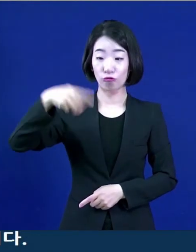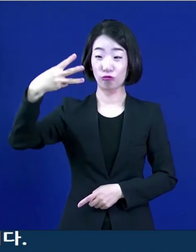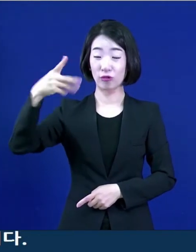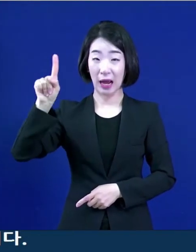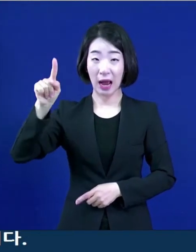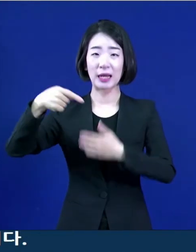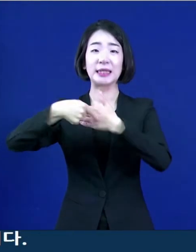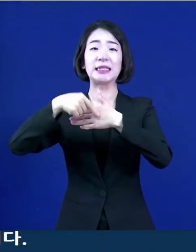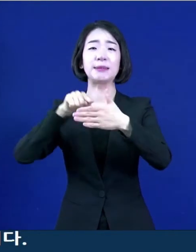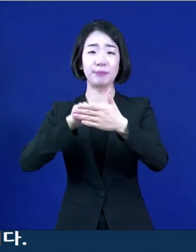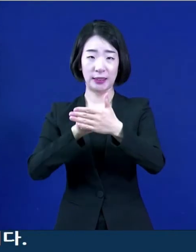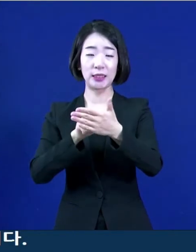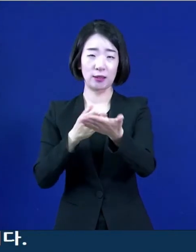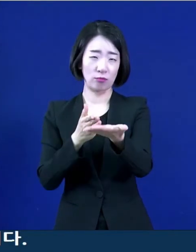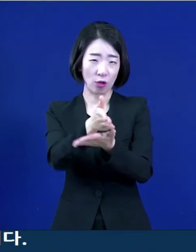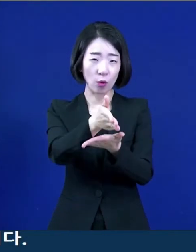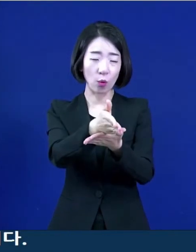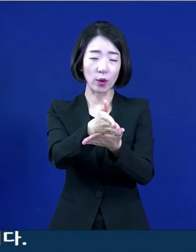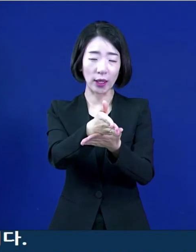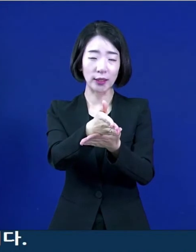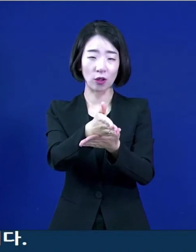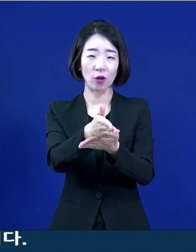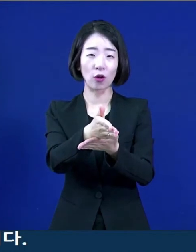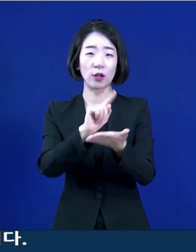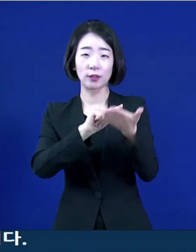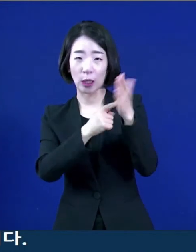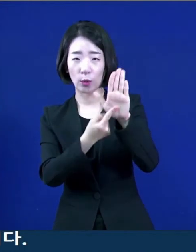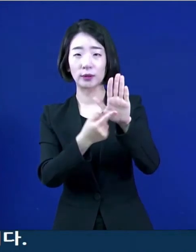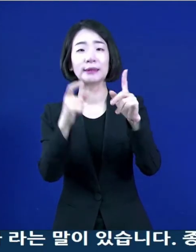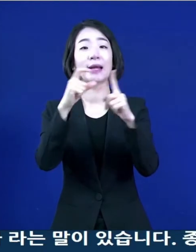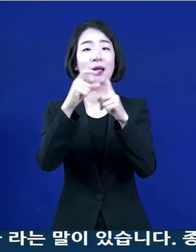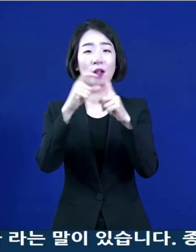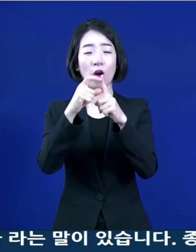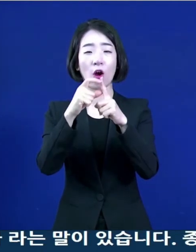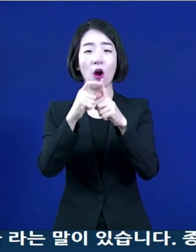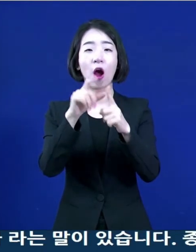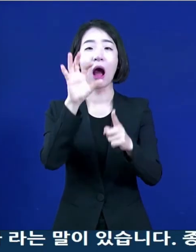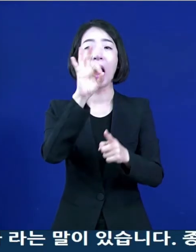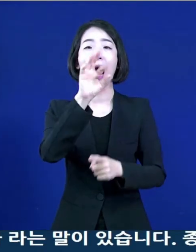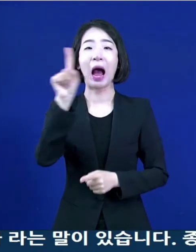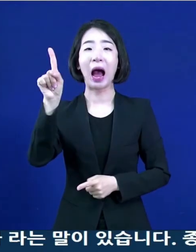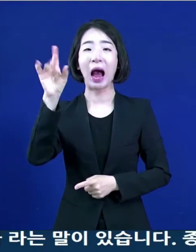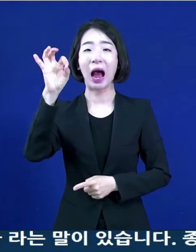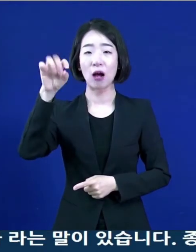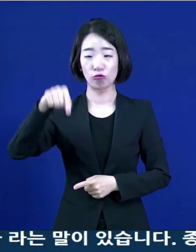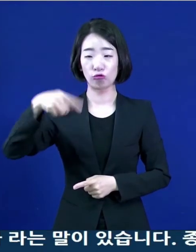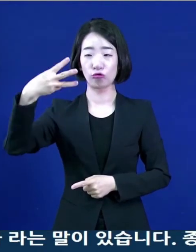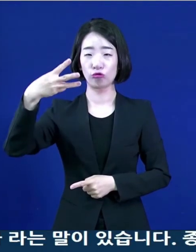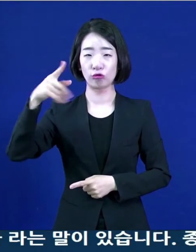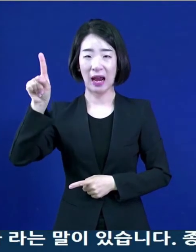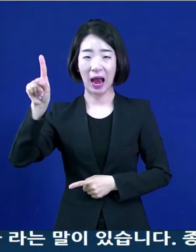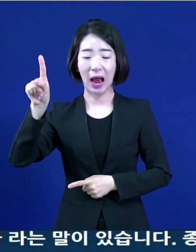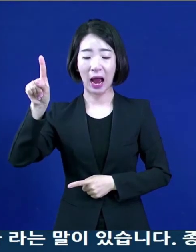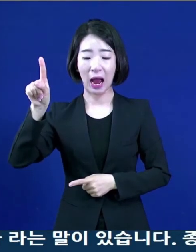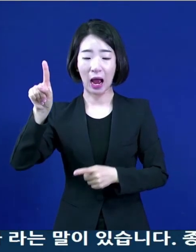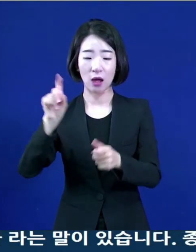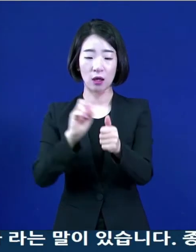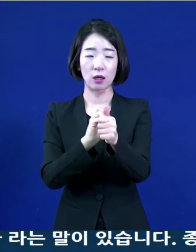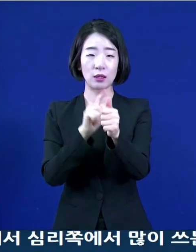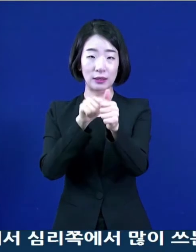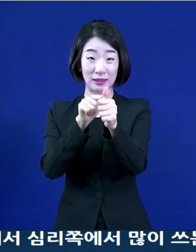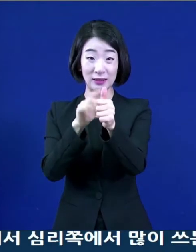이제 사람의 그 자체에서 우러나오는 뭔가 힘, 영향력, 이런 거죠. 그래서 저 사람은